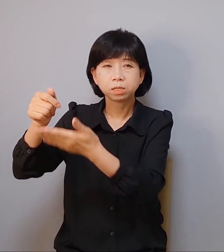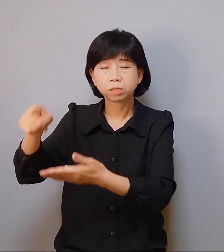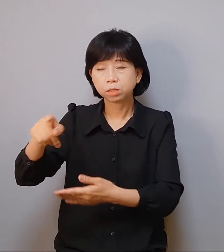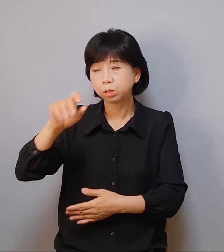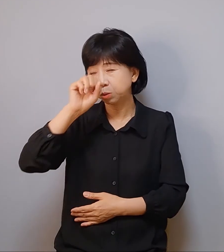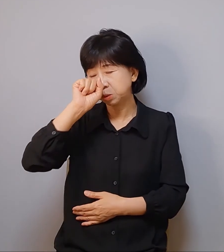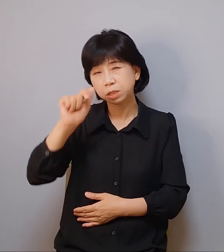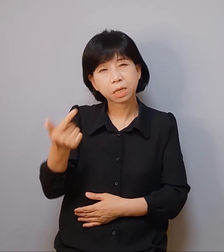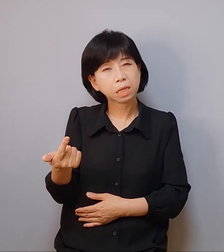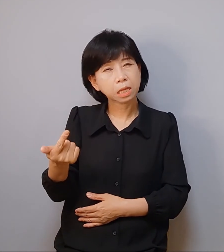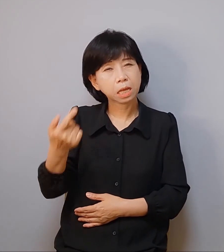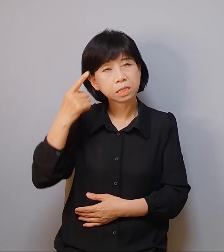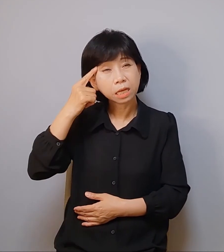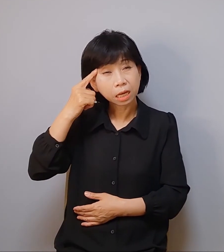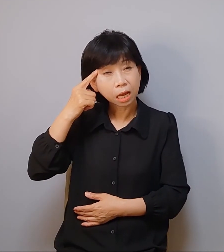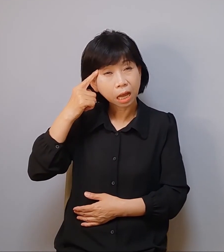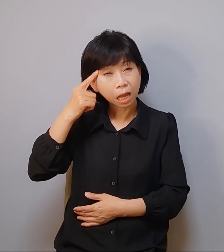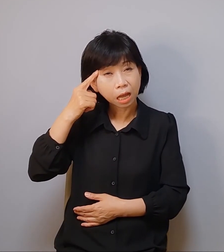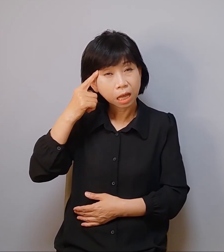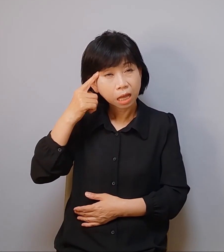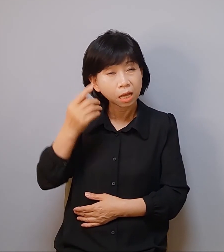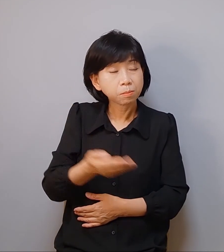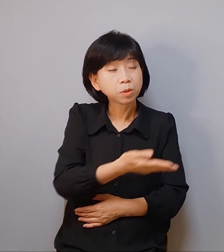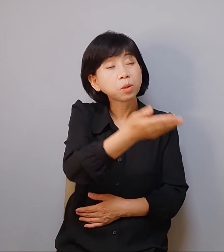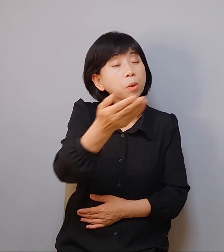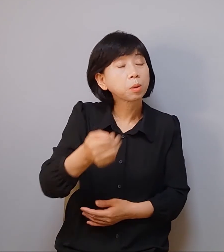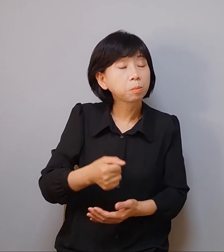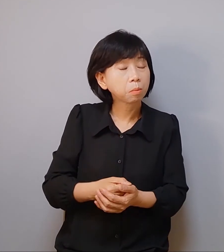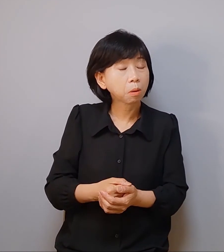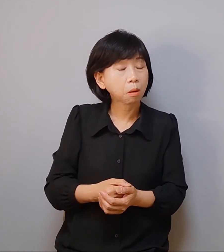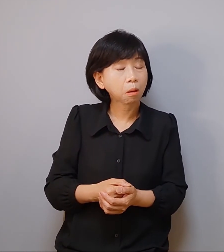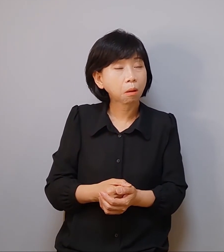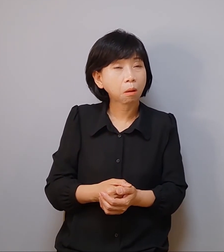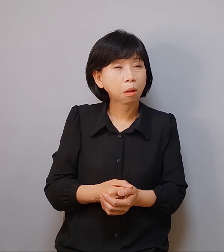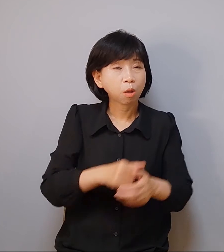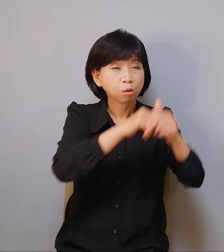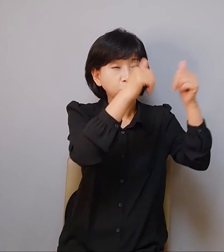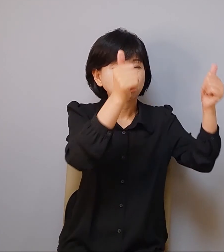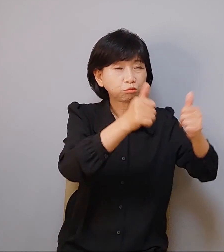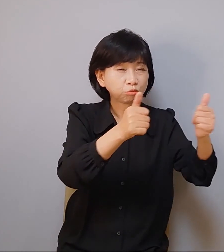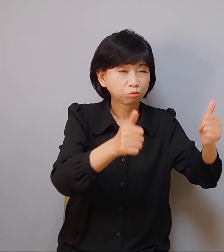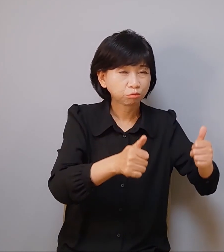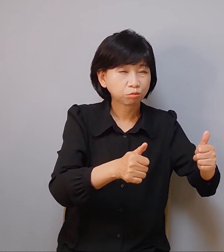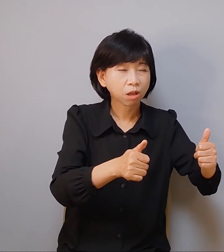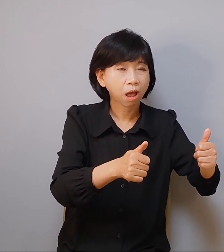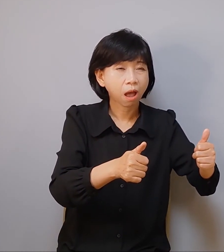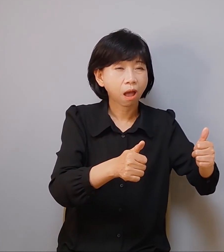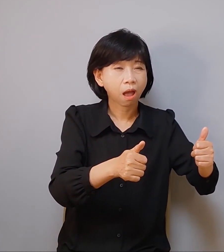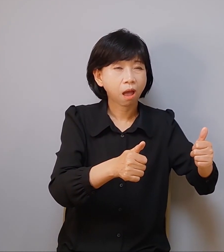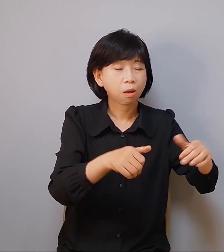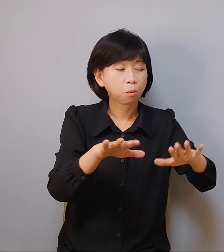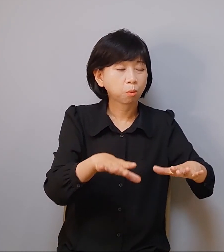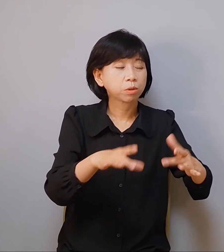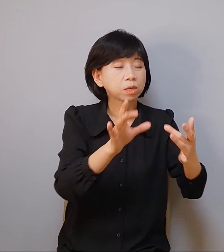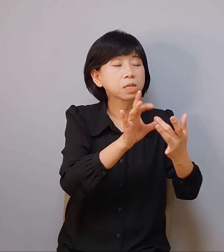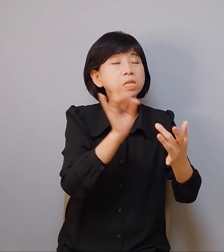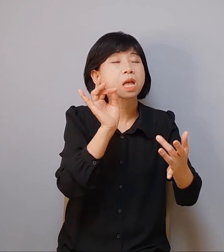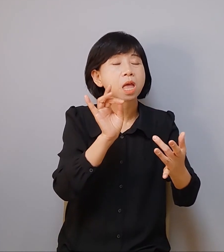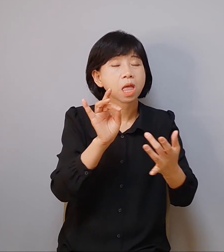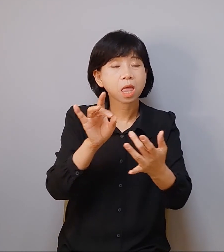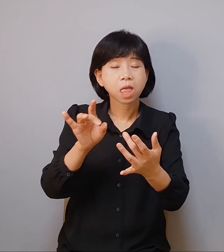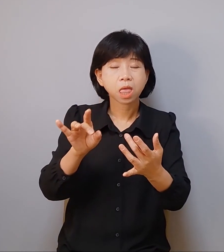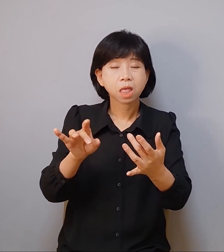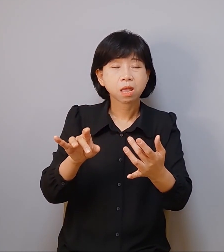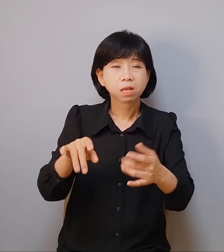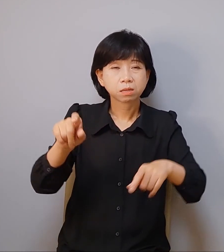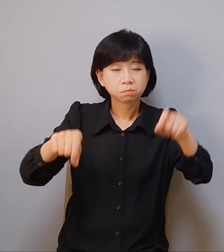신들이든지 또는 너희가 거주하는 땅에 있는 아모리 족속의 신들이든지 너희가 섬길 자를 오늘 택하라. 오직 나와 내